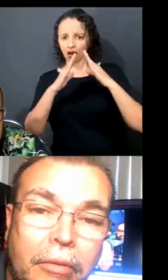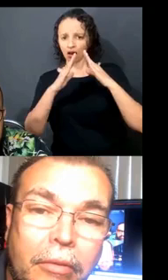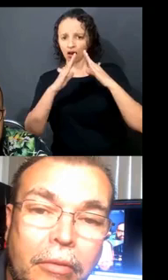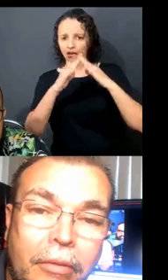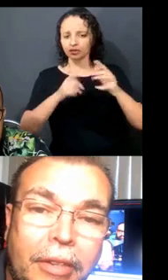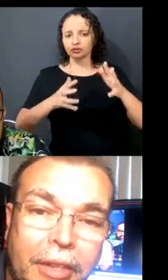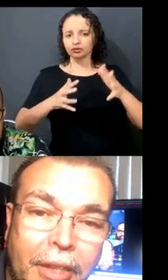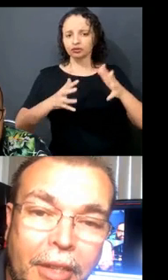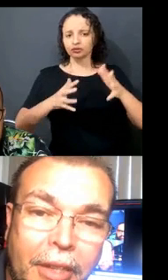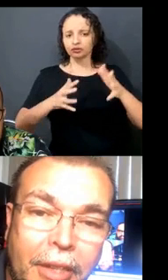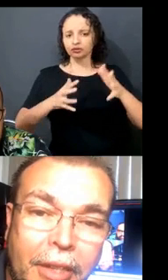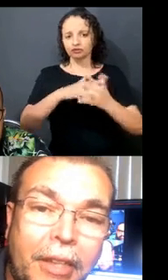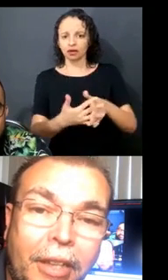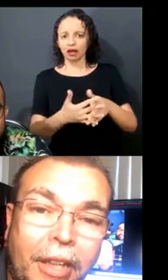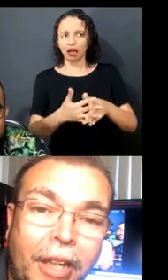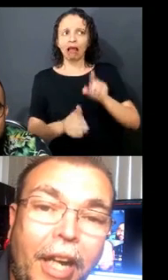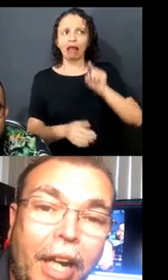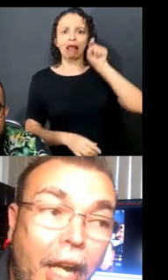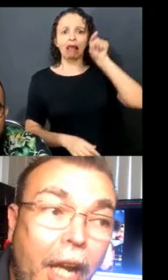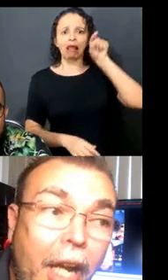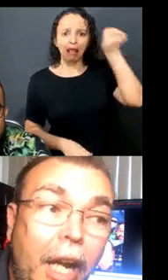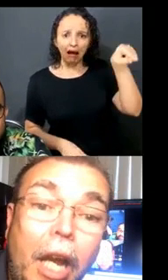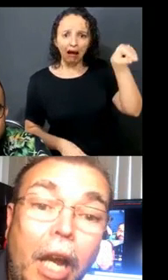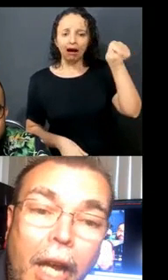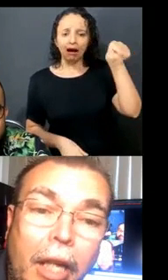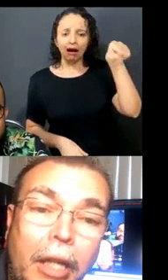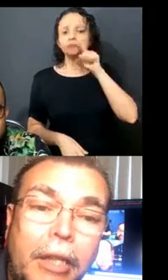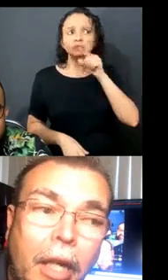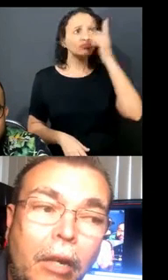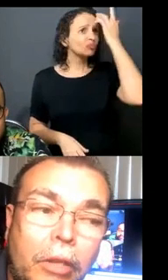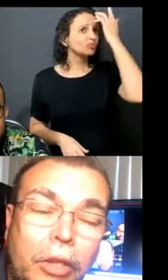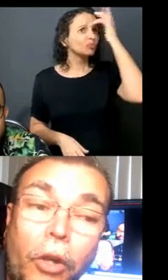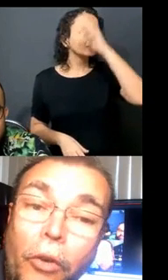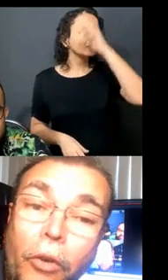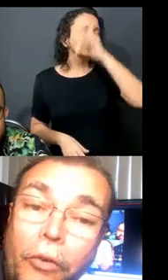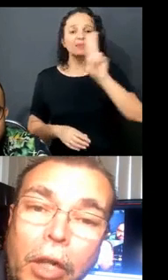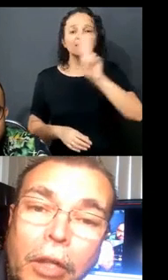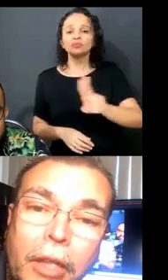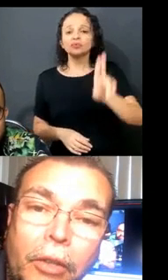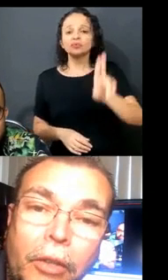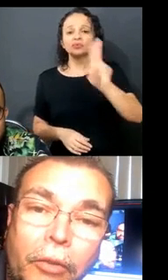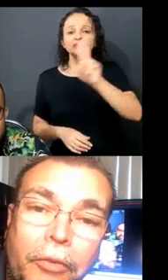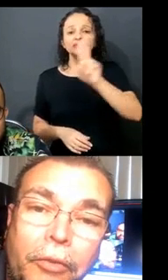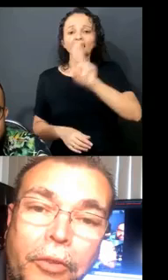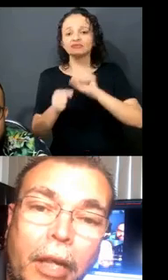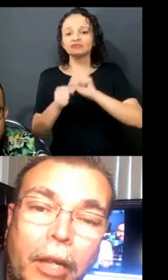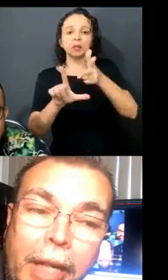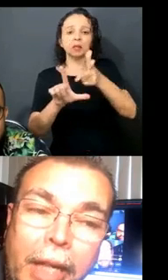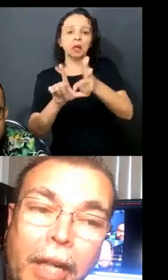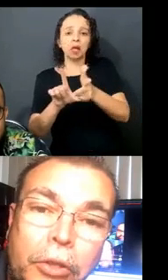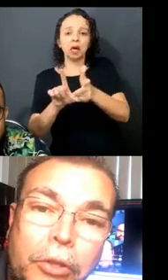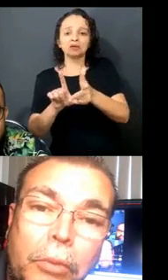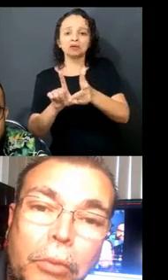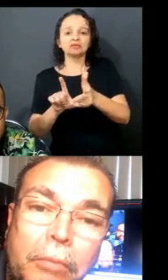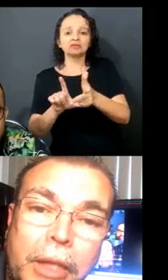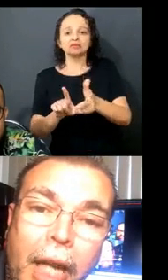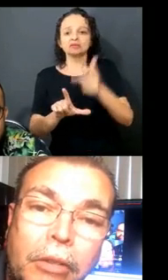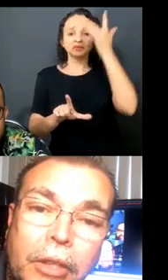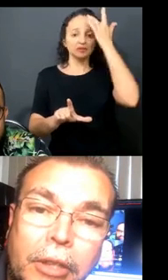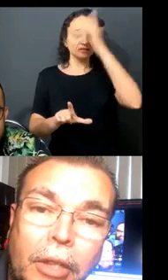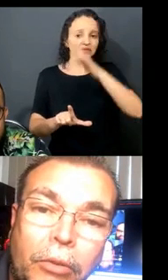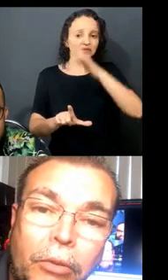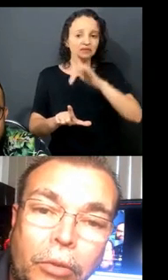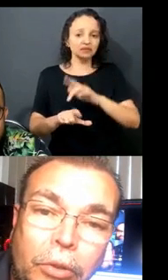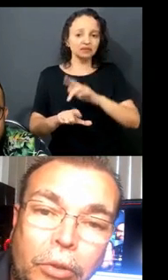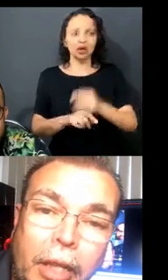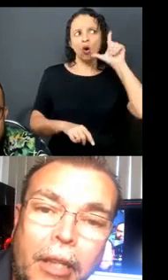fazer streaming. Você está entendendo? Você foi aí e ajudou. Então, eu ouvi ontem, eu ouvi uma live